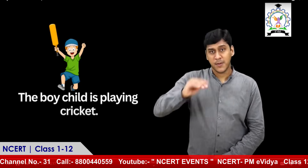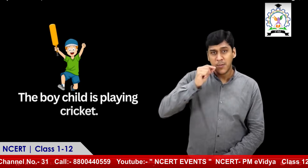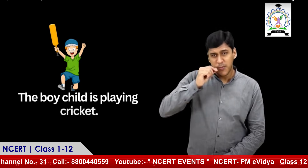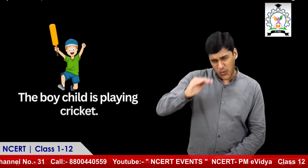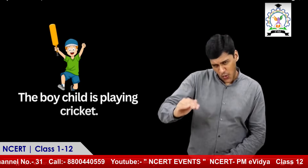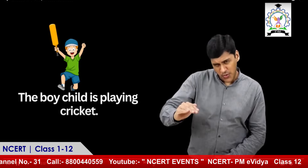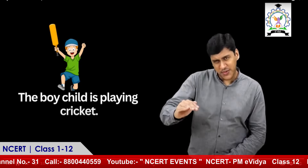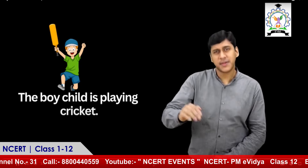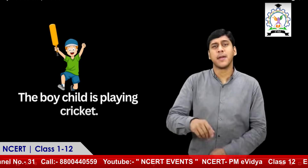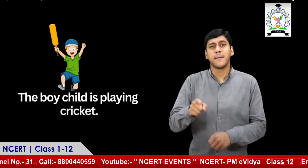बालक क्रिकेट खेल रहा है।